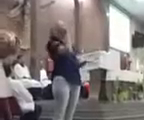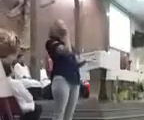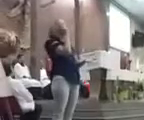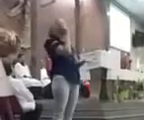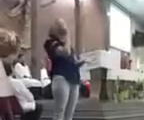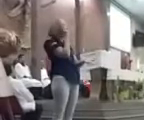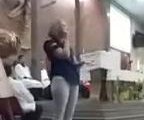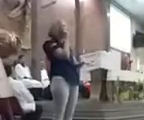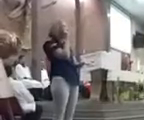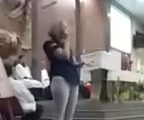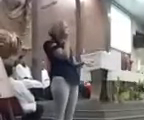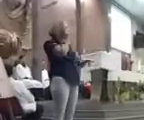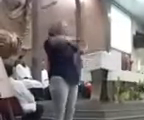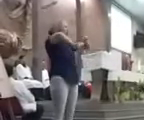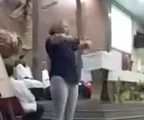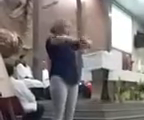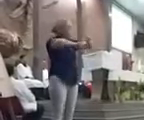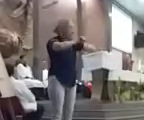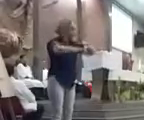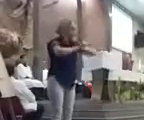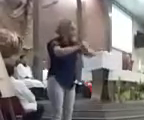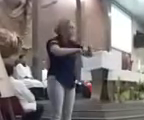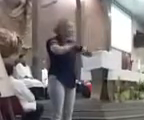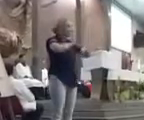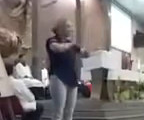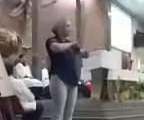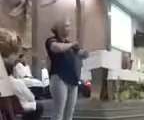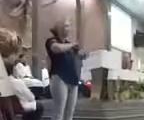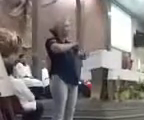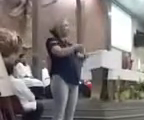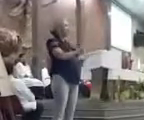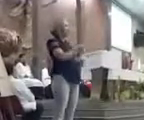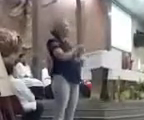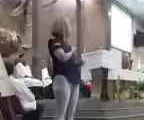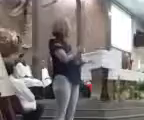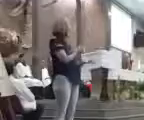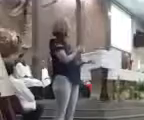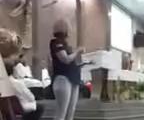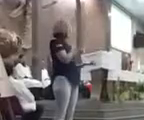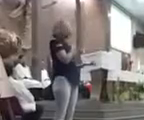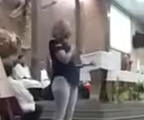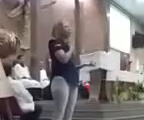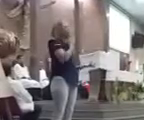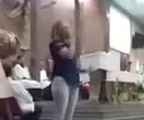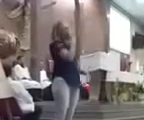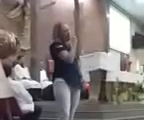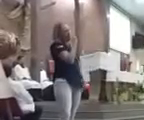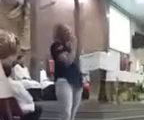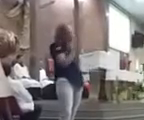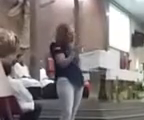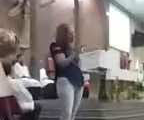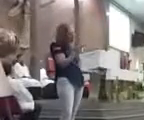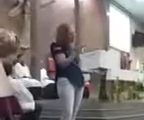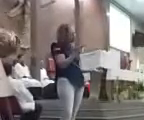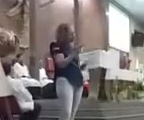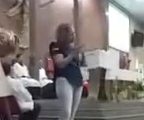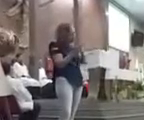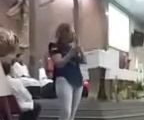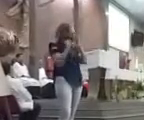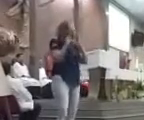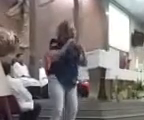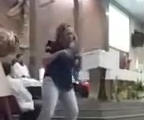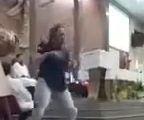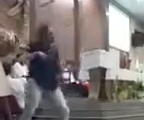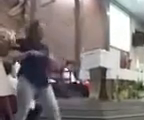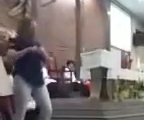que revoluciona a nossa existência. Não pode ser uma coisinha fraquinha. Aí eu